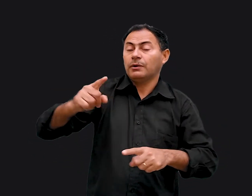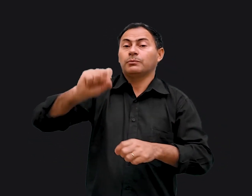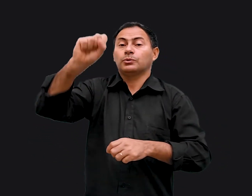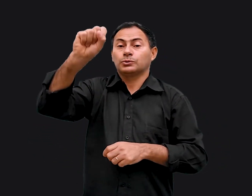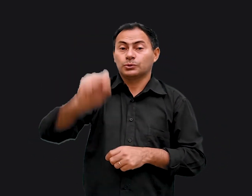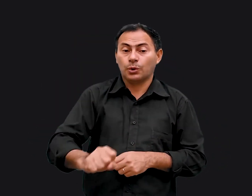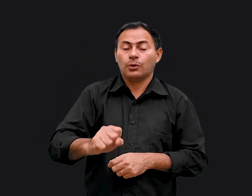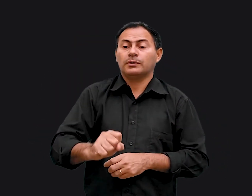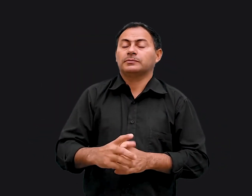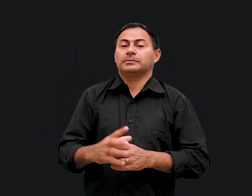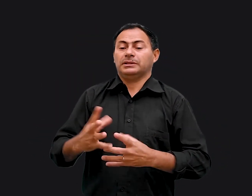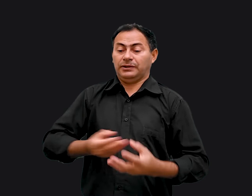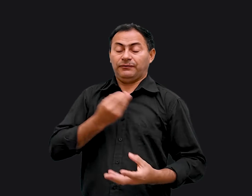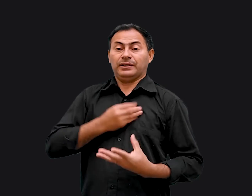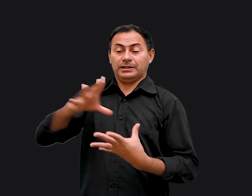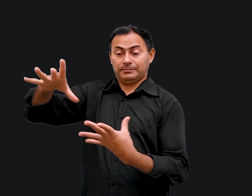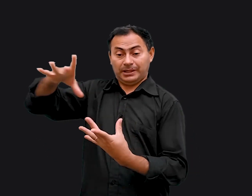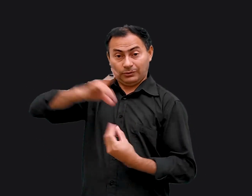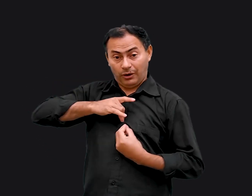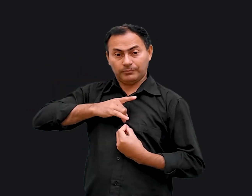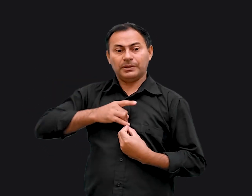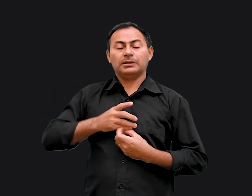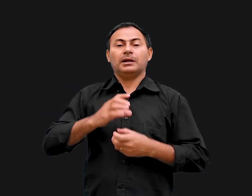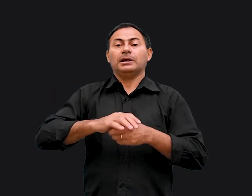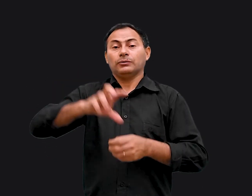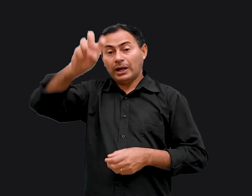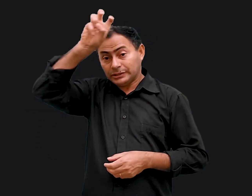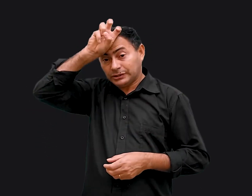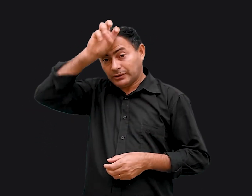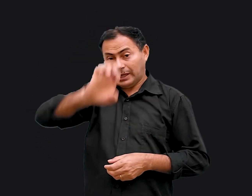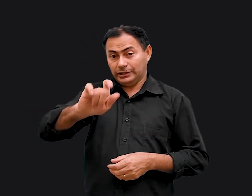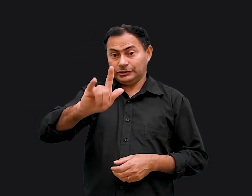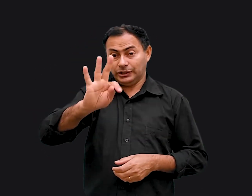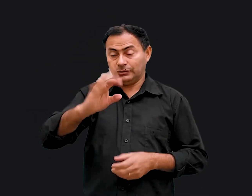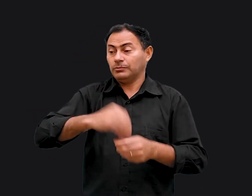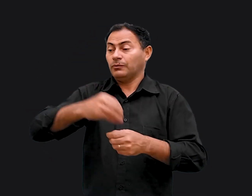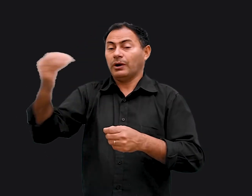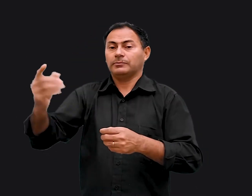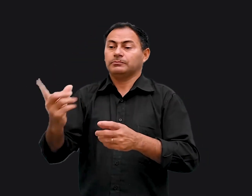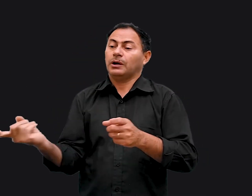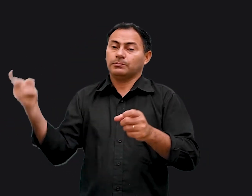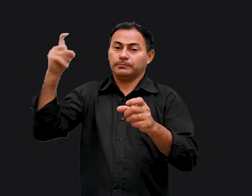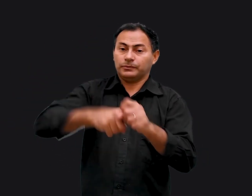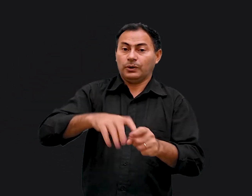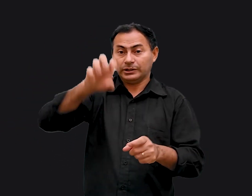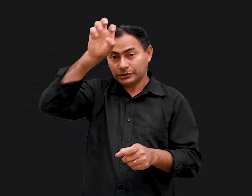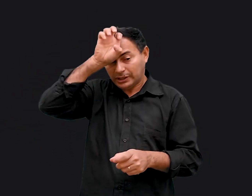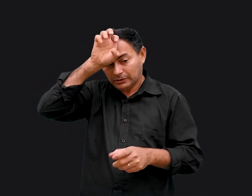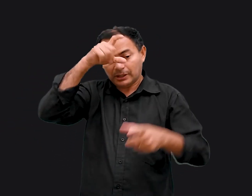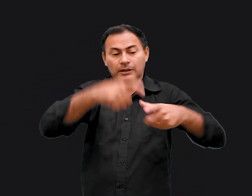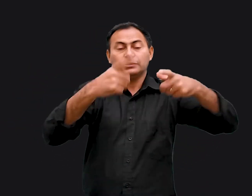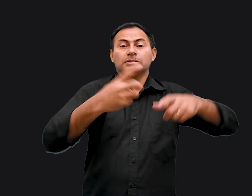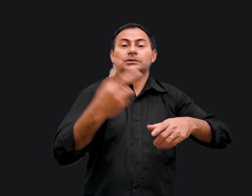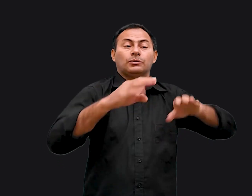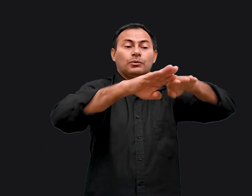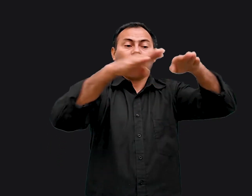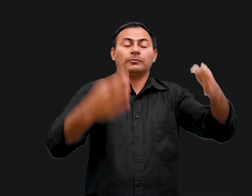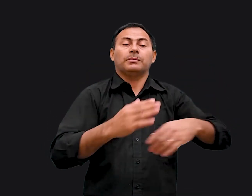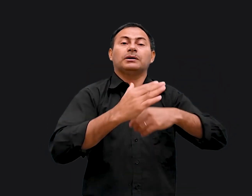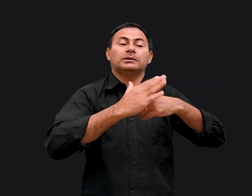para o sul espiritualmente. Ele estava no Egito, ele estava fora de lá. Mas ele retornou do Egito para aquele segundo altar e